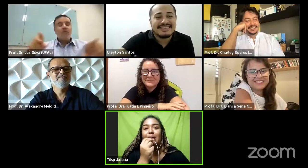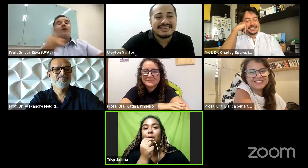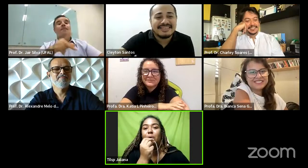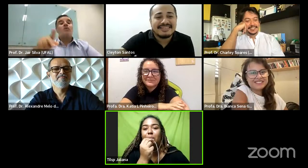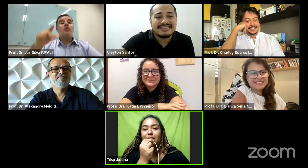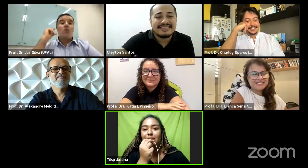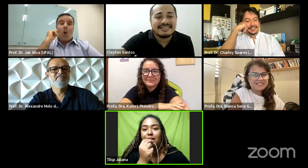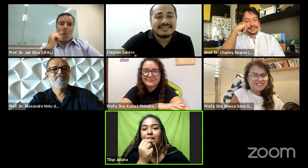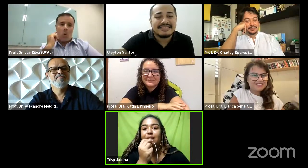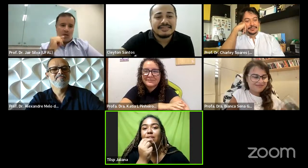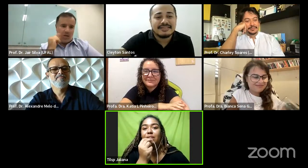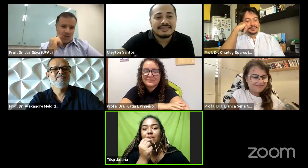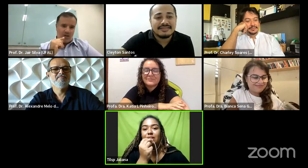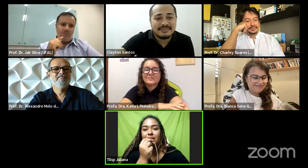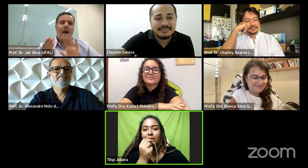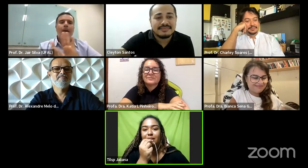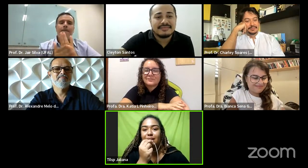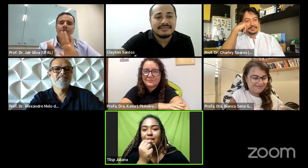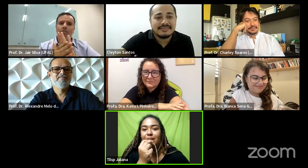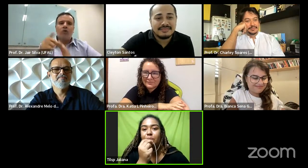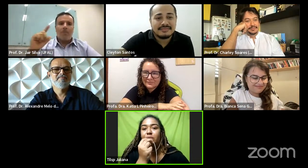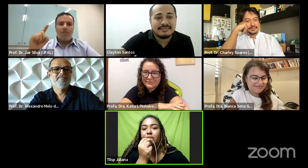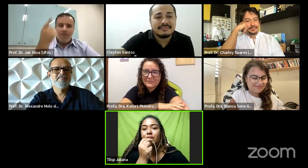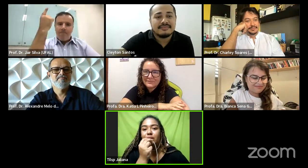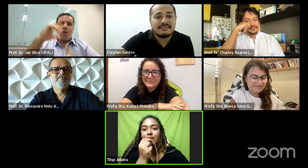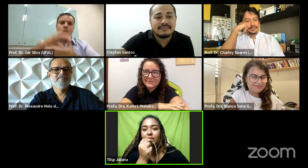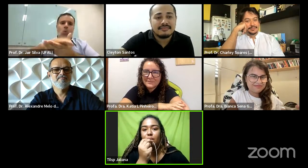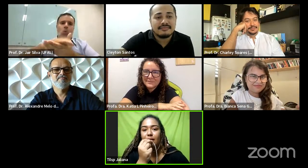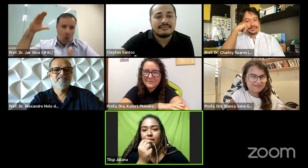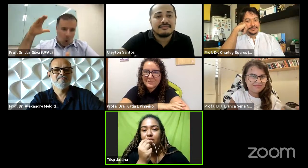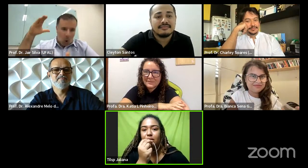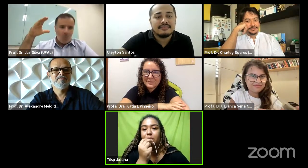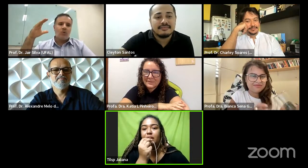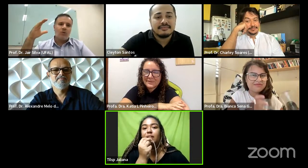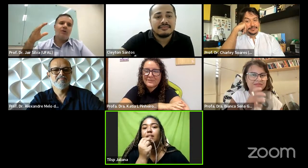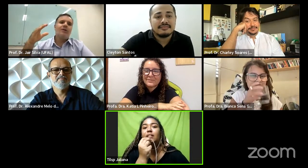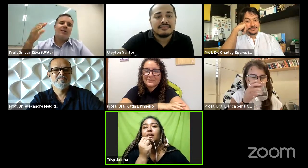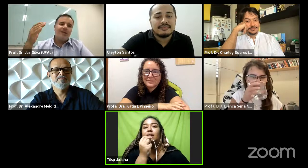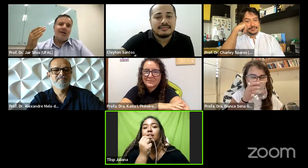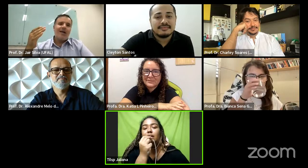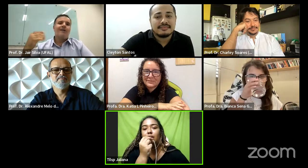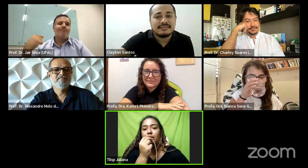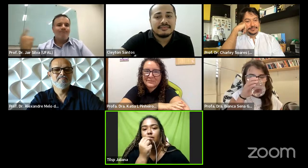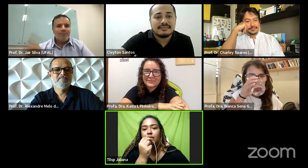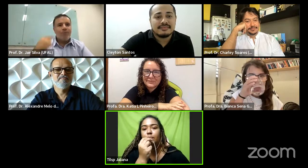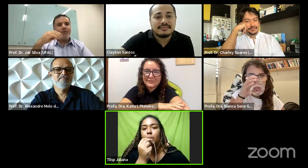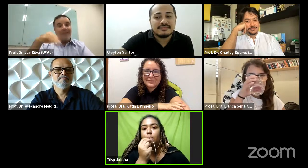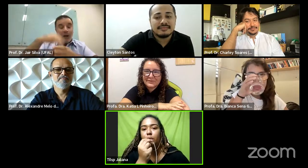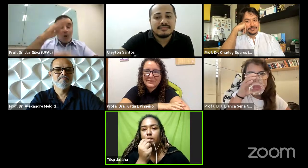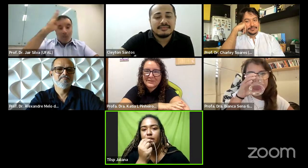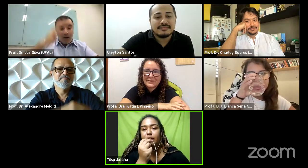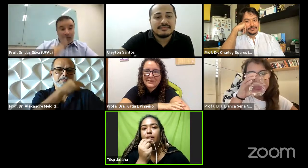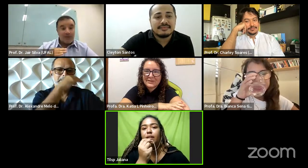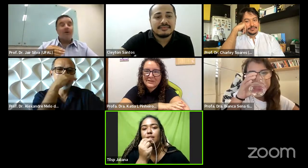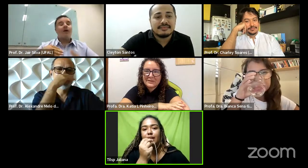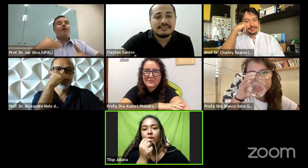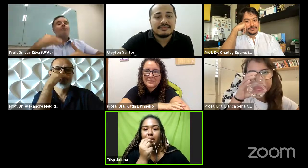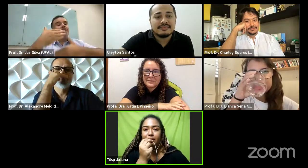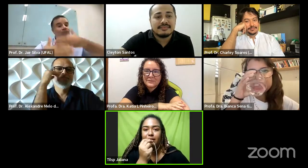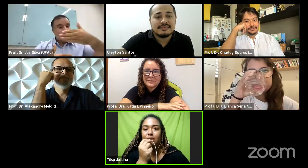Então, ele colaborou bastante com nossa pesquisa. A professora Ronice Quadros também, que propôs,